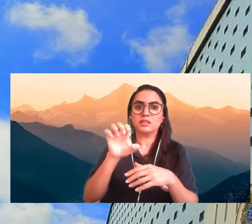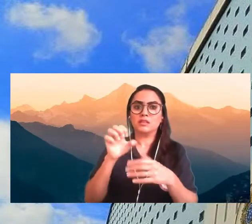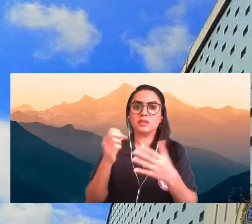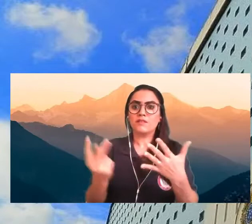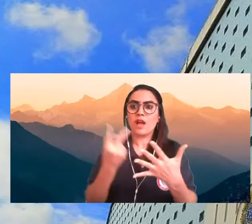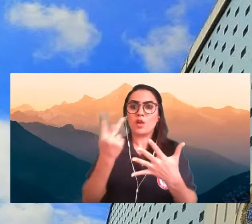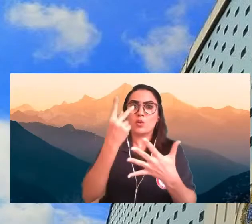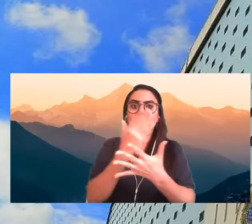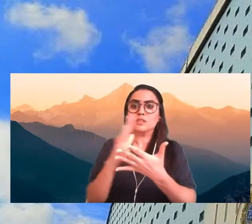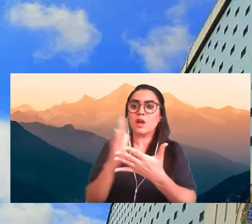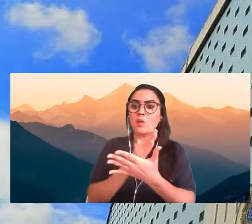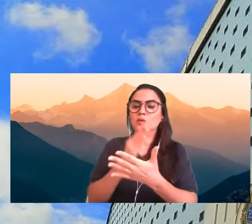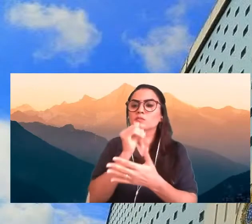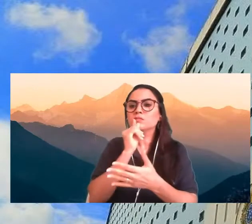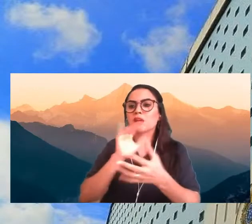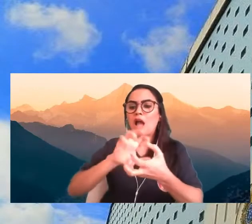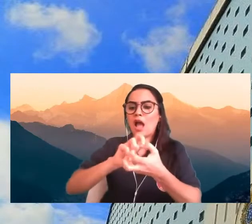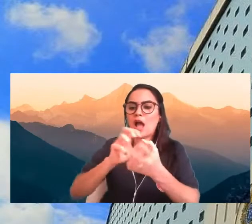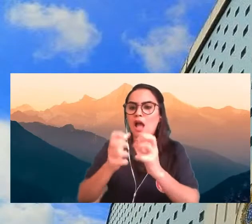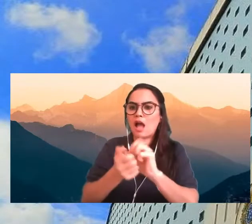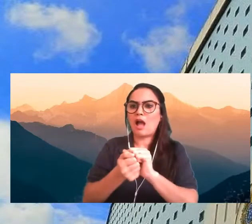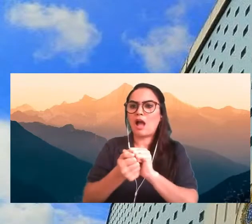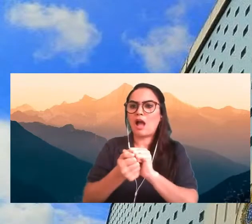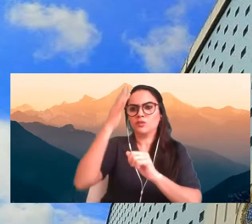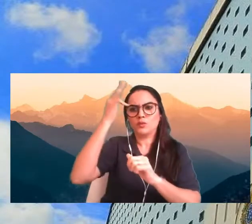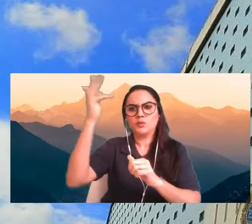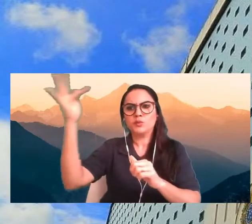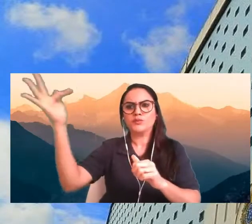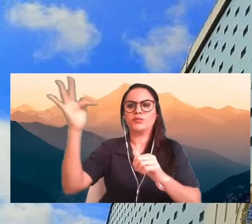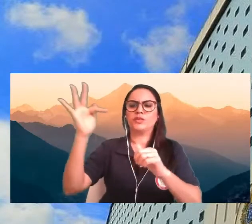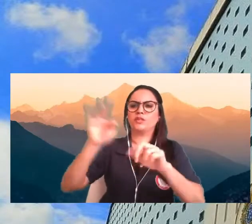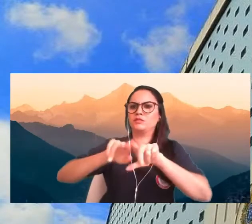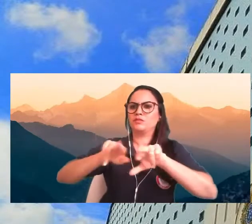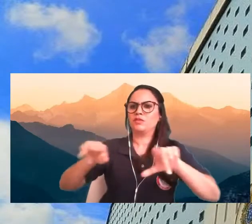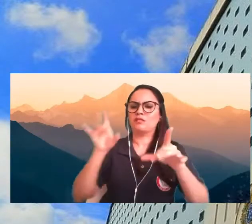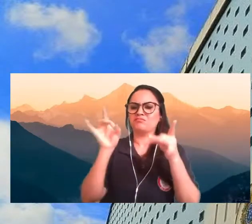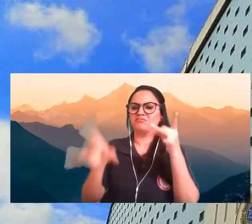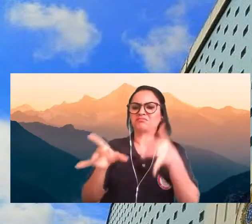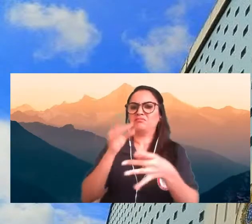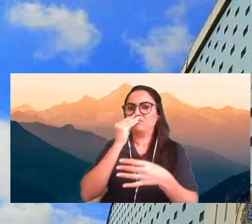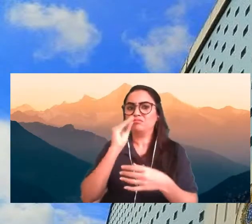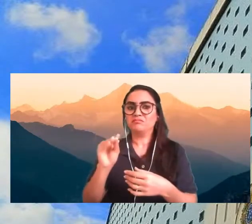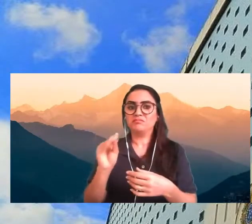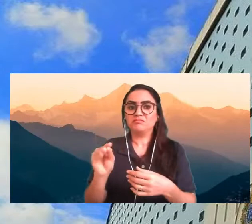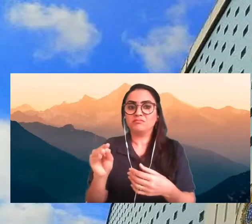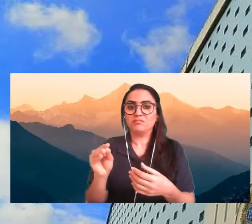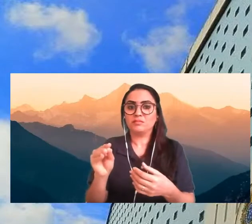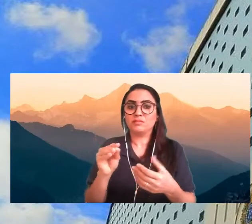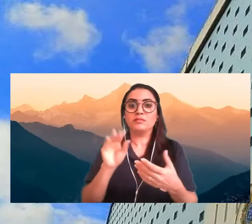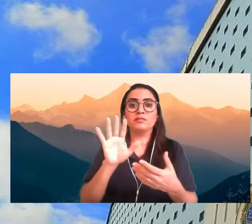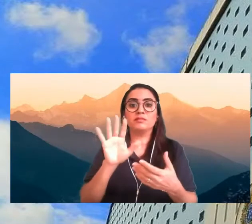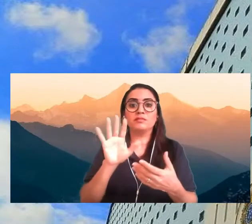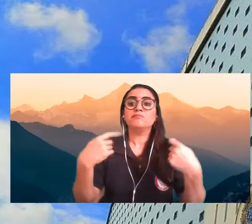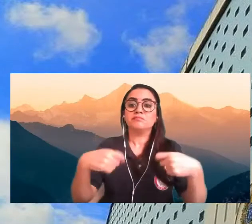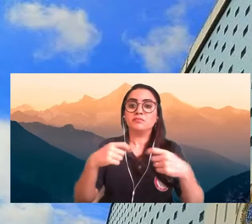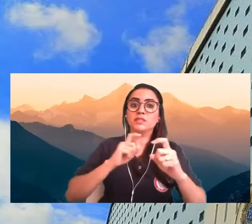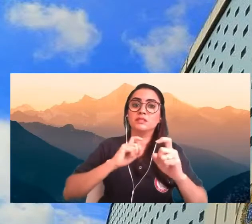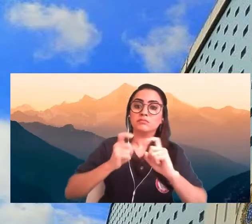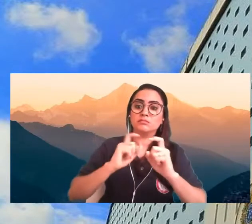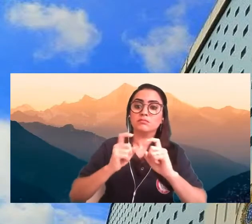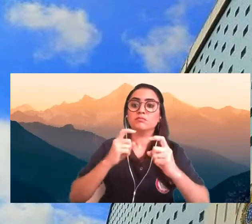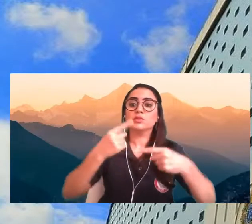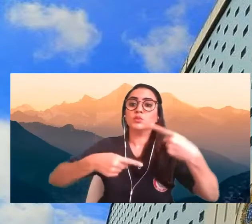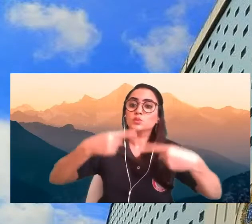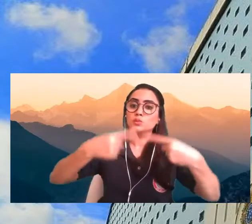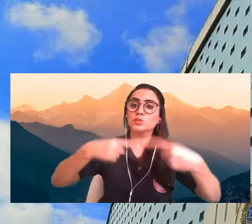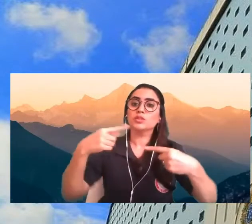arte, onde se reflete e se discute o significado prático desses valores? O que é qualificação para o